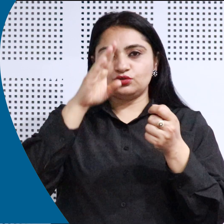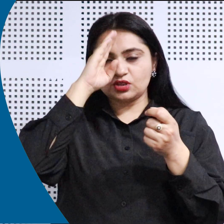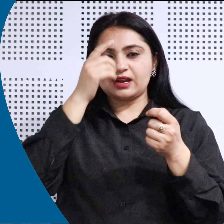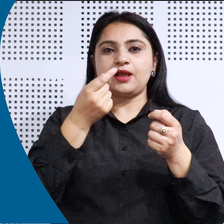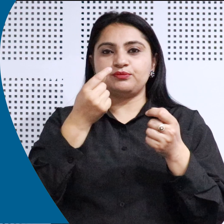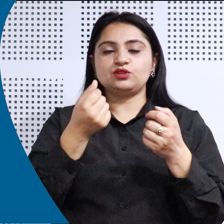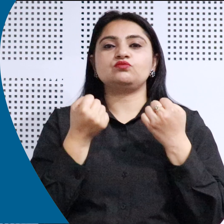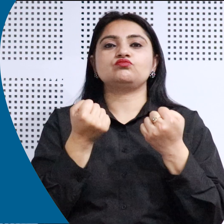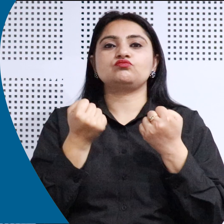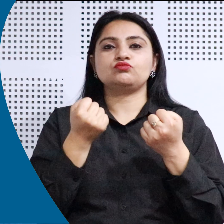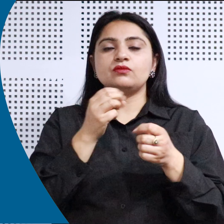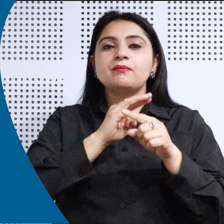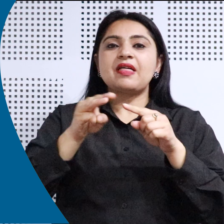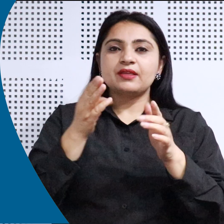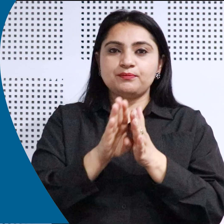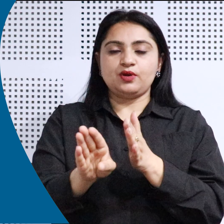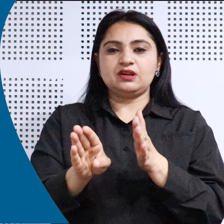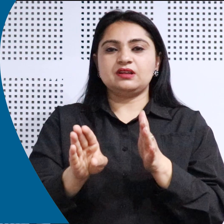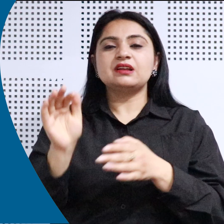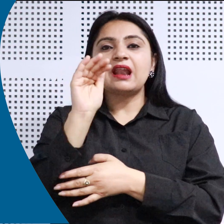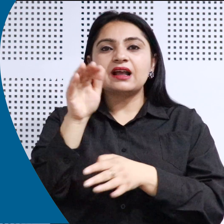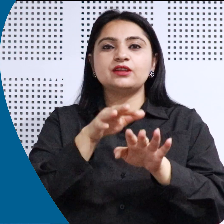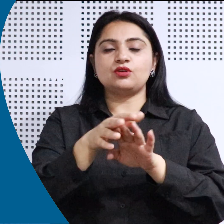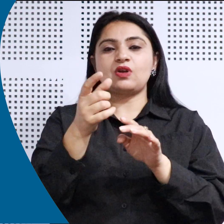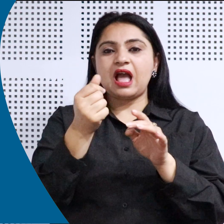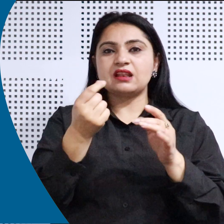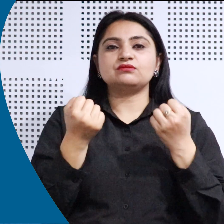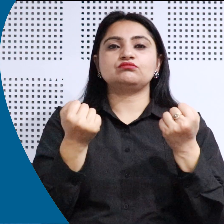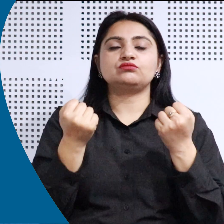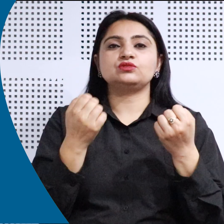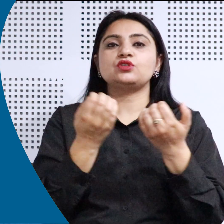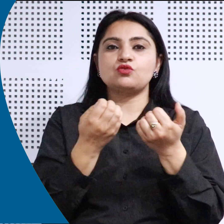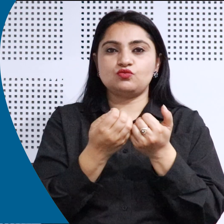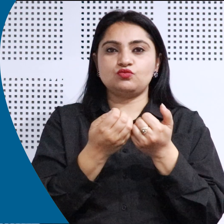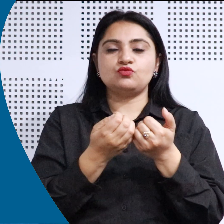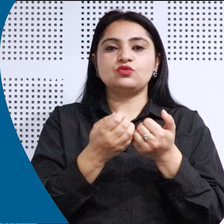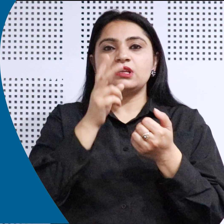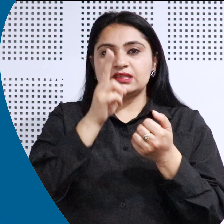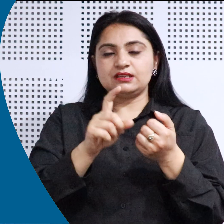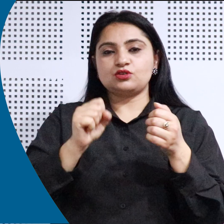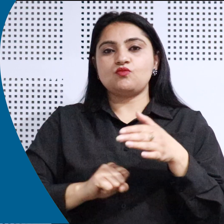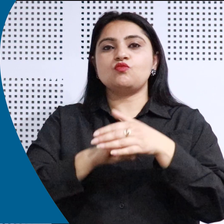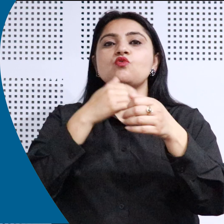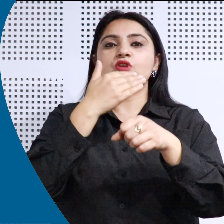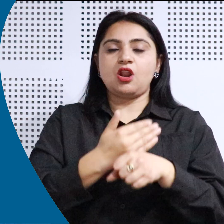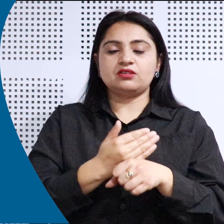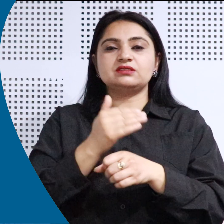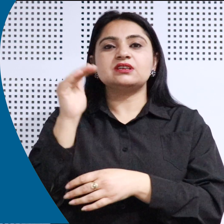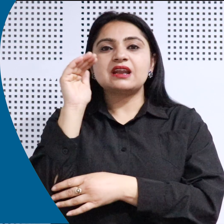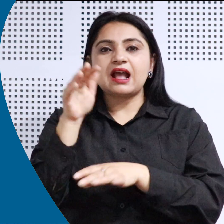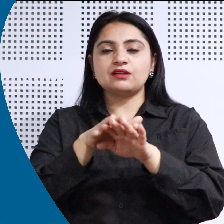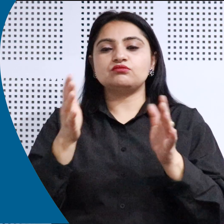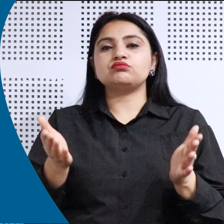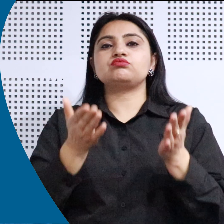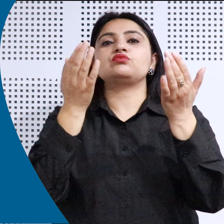वित्तीय सशक्तिकरणको माध्यमबाट आम नागरिकको आर्थिक सशक्तिकरण गर्नु र यसको मूल लक्ष्य आम नागरिकको